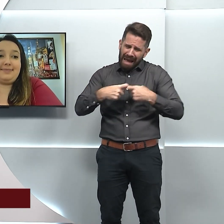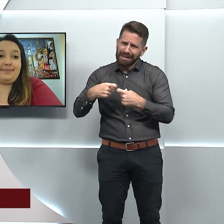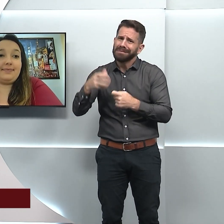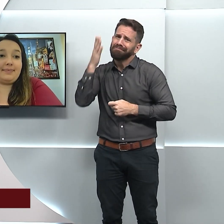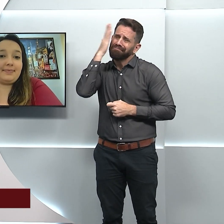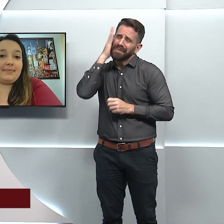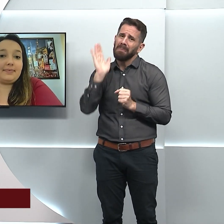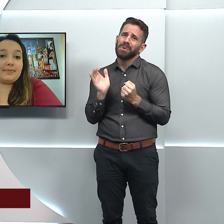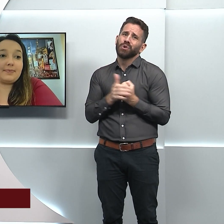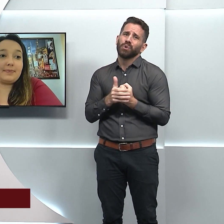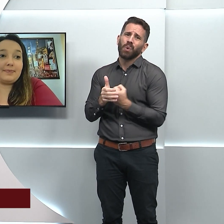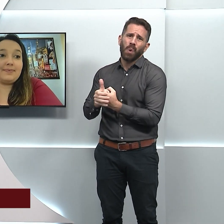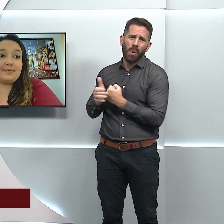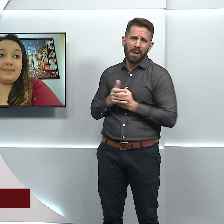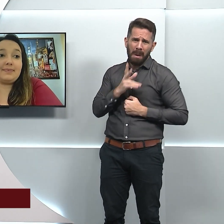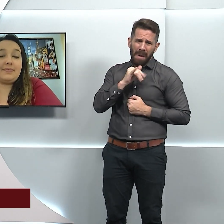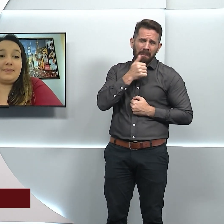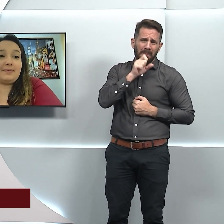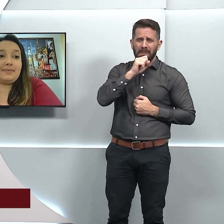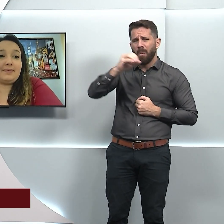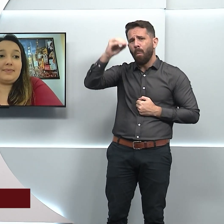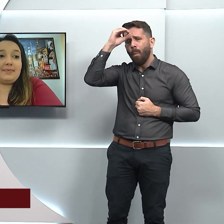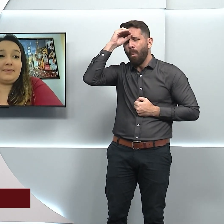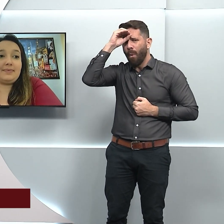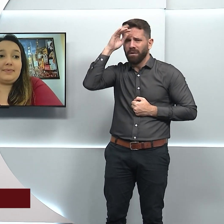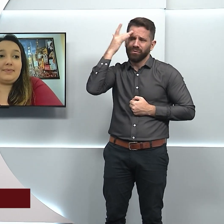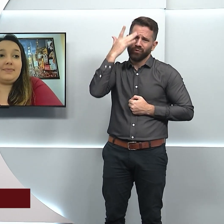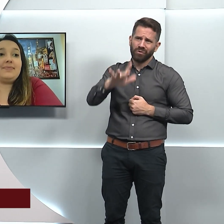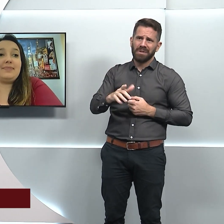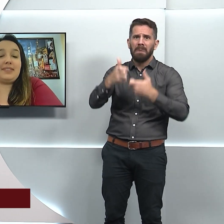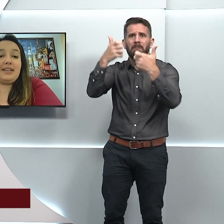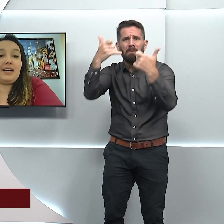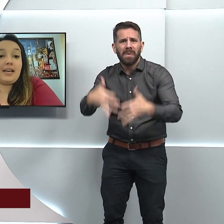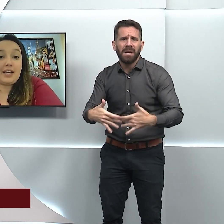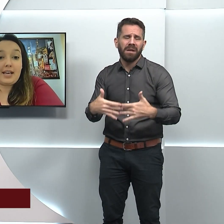que o pai e a mãe não sabem, não conversa, não explica.